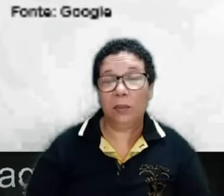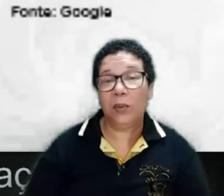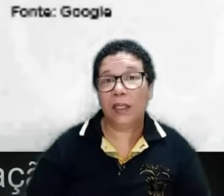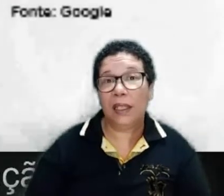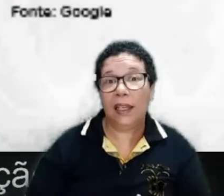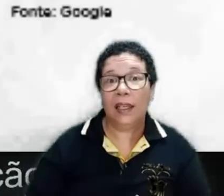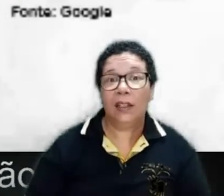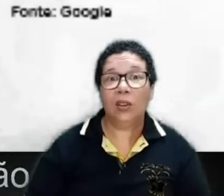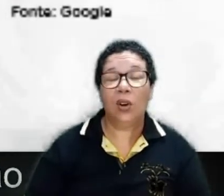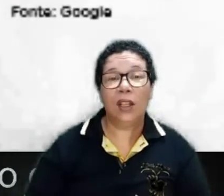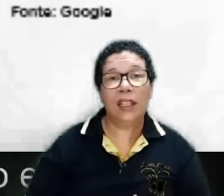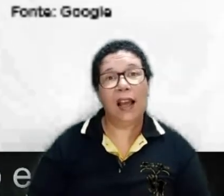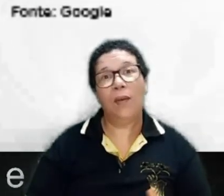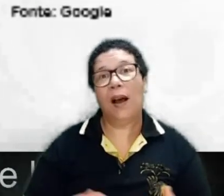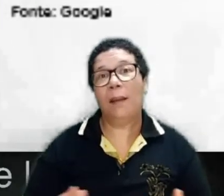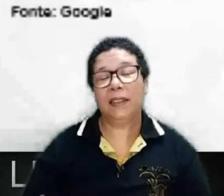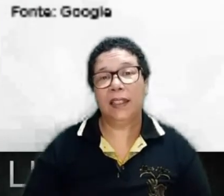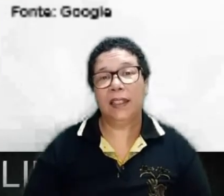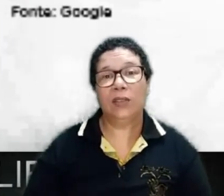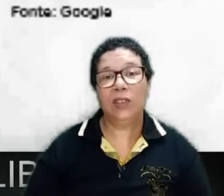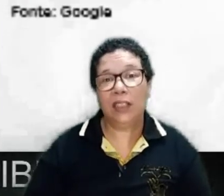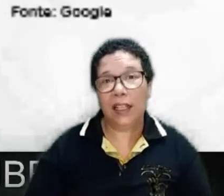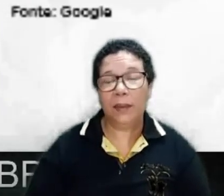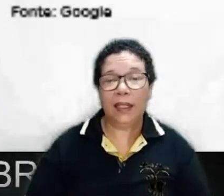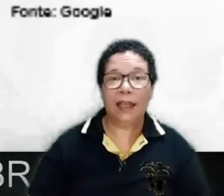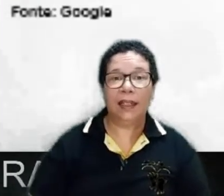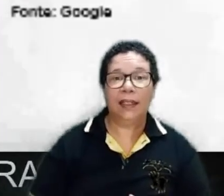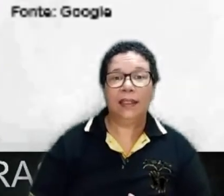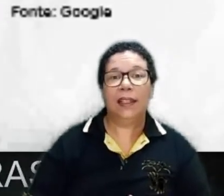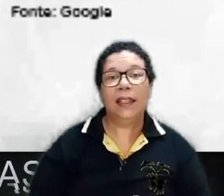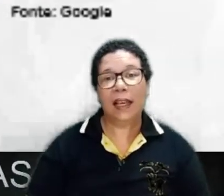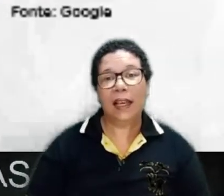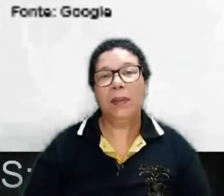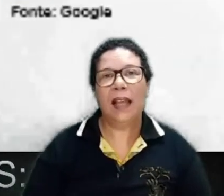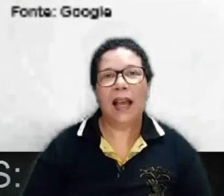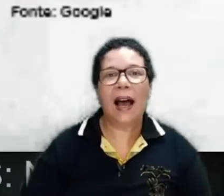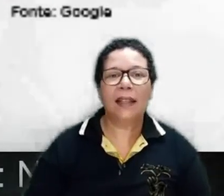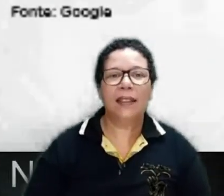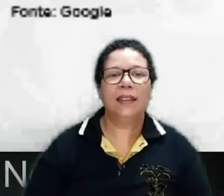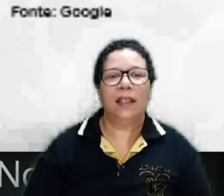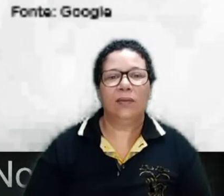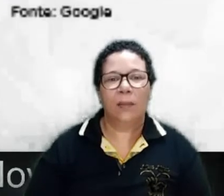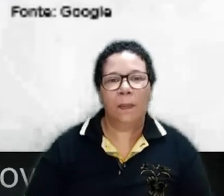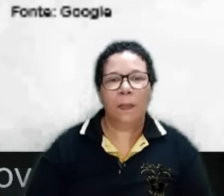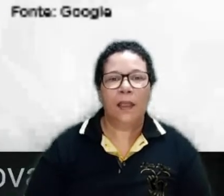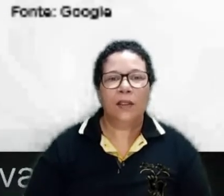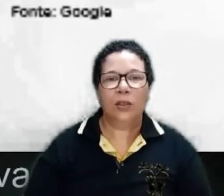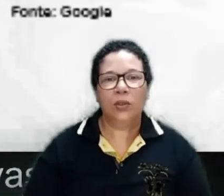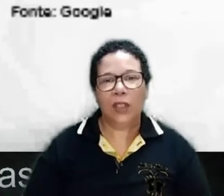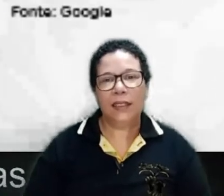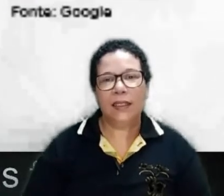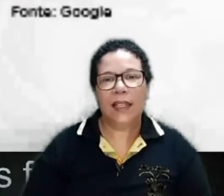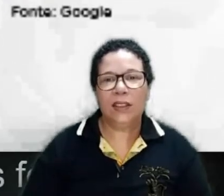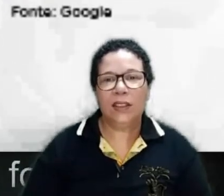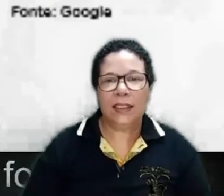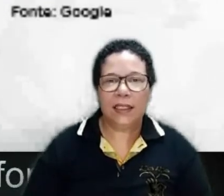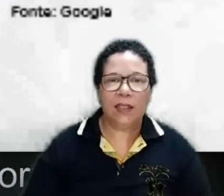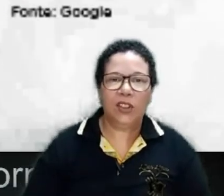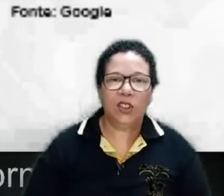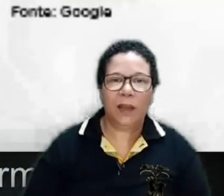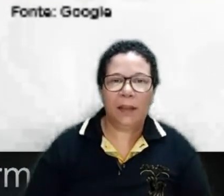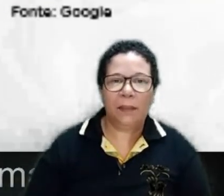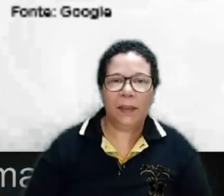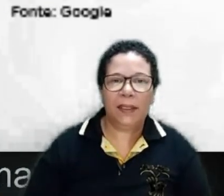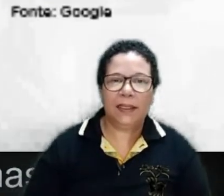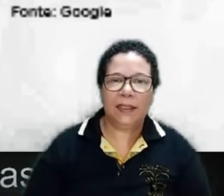importante porque torna uma apresentação dinâmica, né, e capta a atenção. Sugerir sites